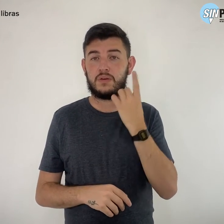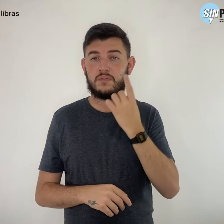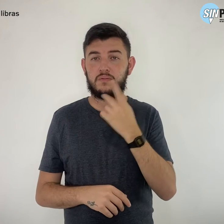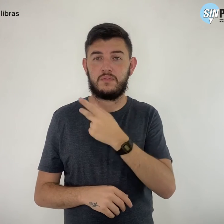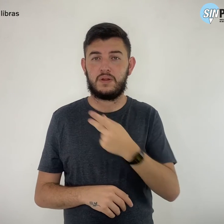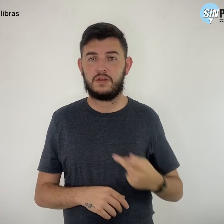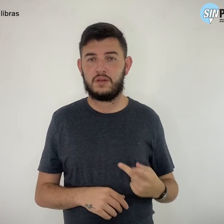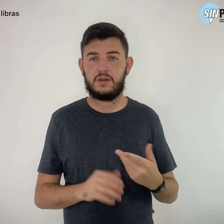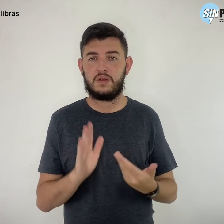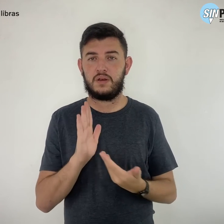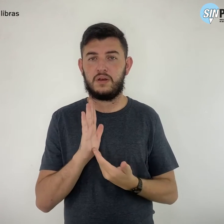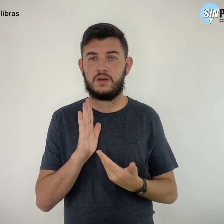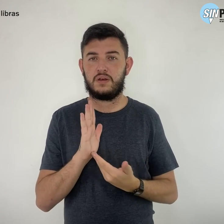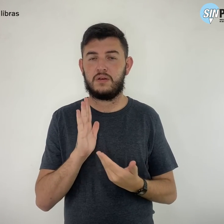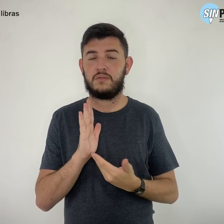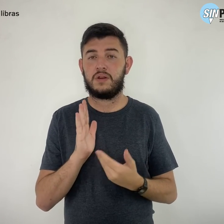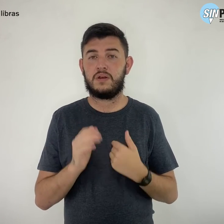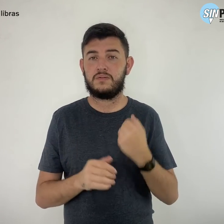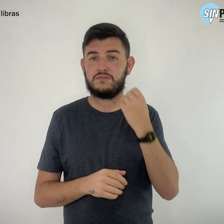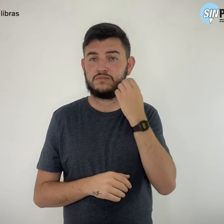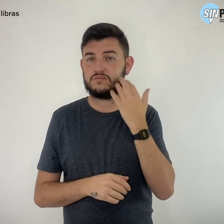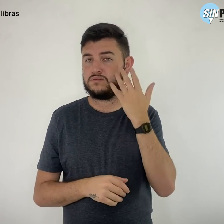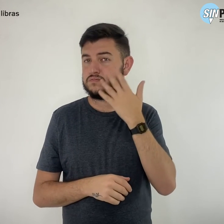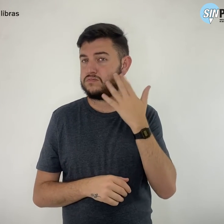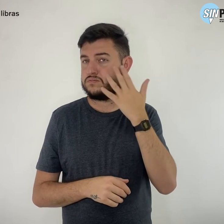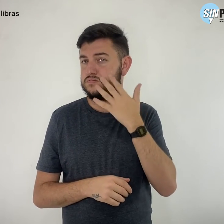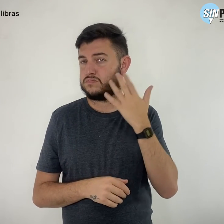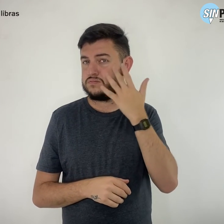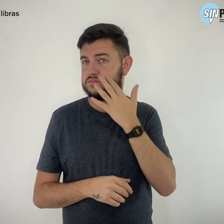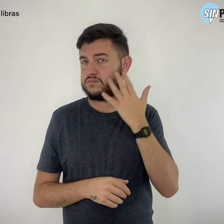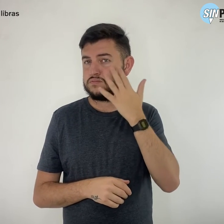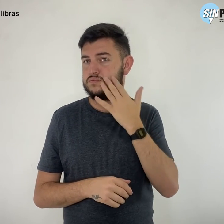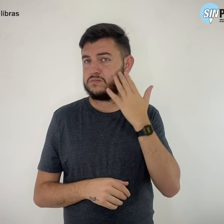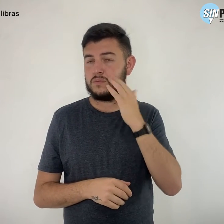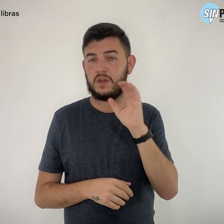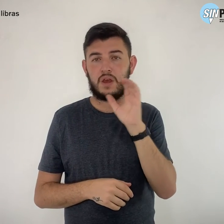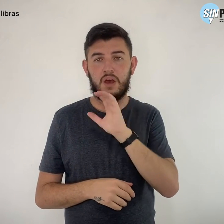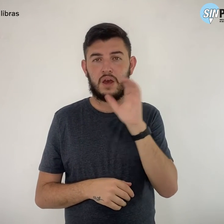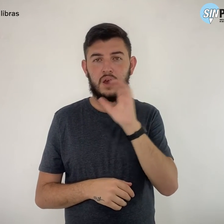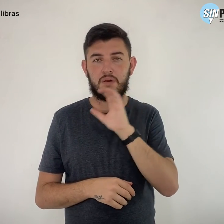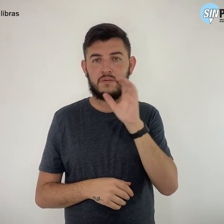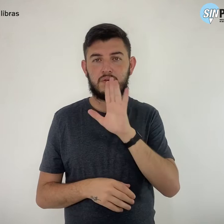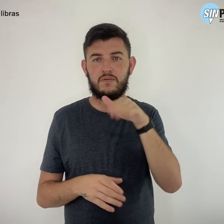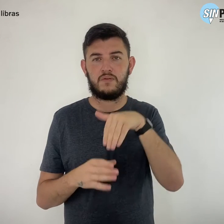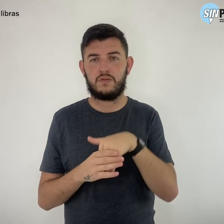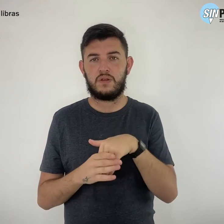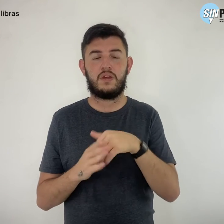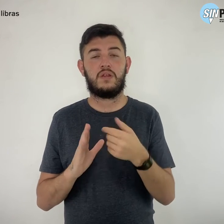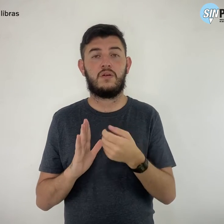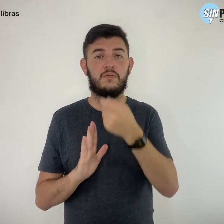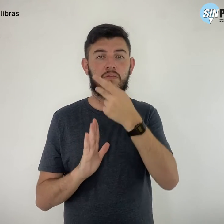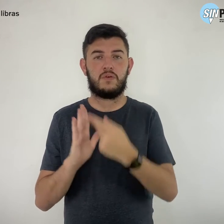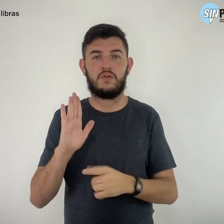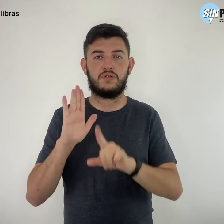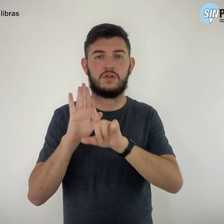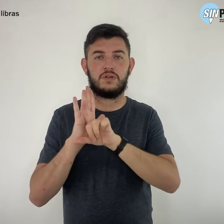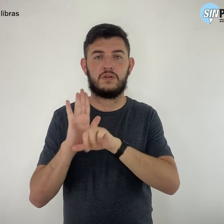Arthur Lira, colocou em votação às pressas um pacote de projetos de lei para ajudar